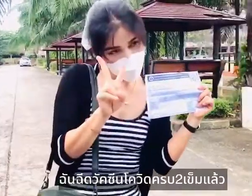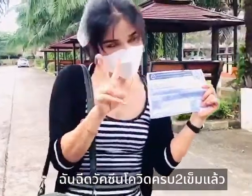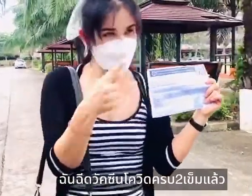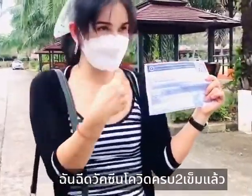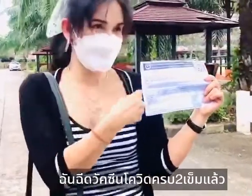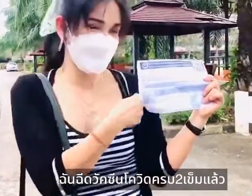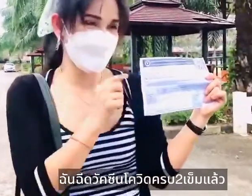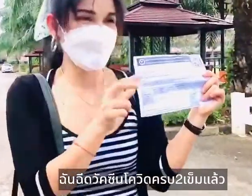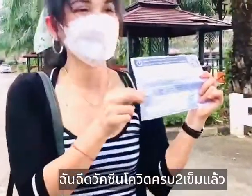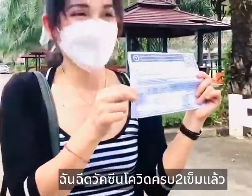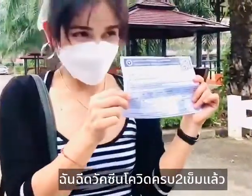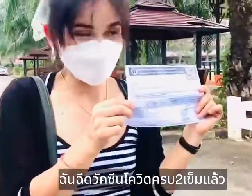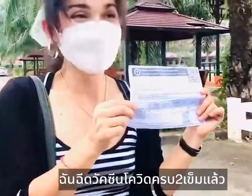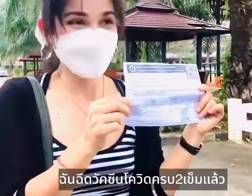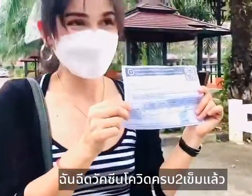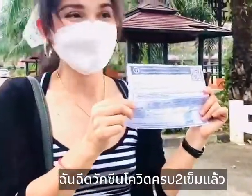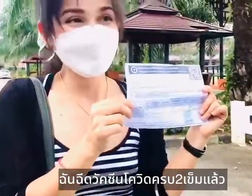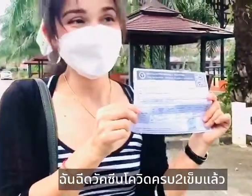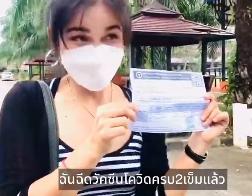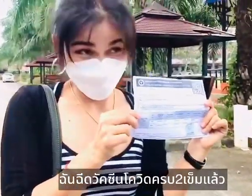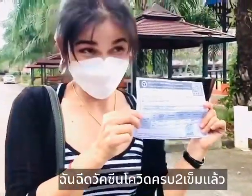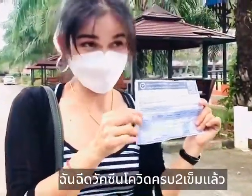ฉันฉีดวัคซีนโควิดครบ2เข็มแล้ว